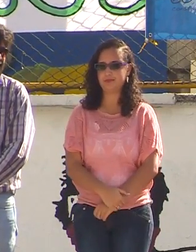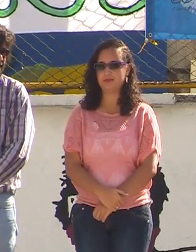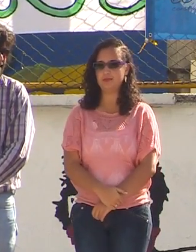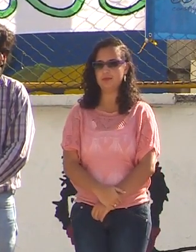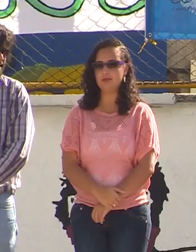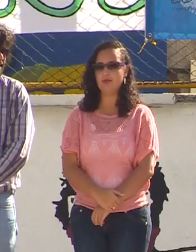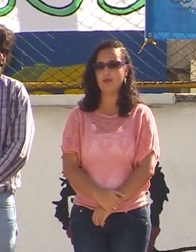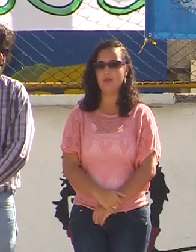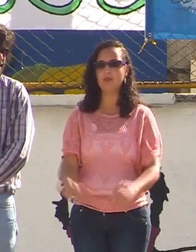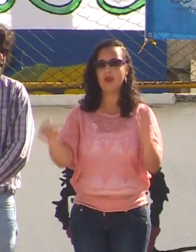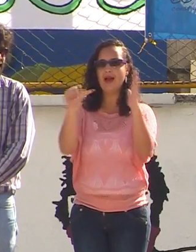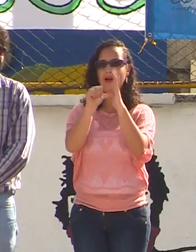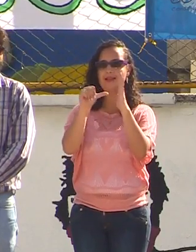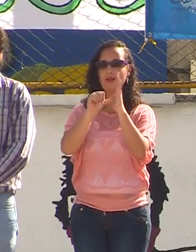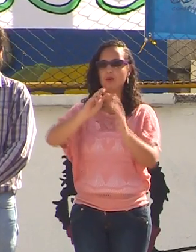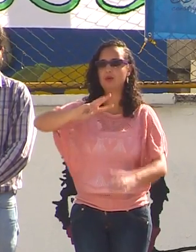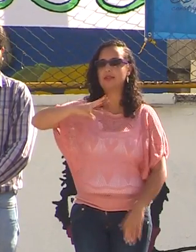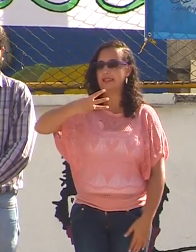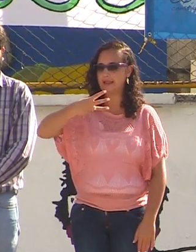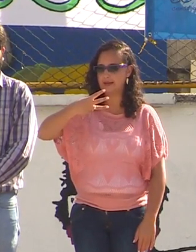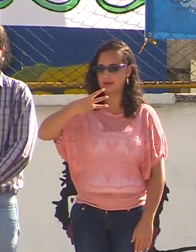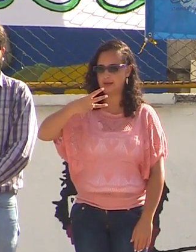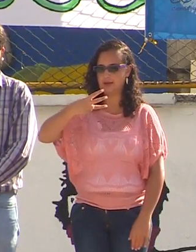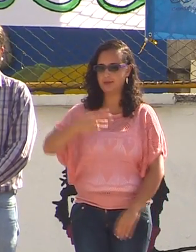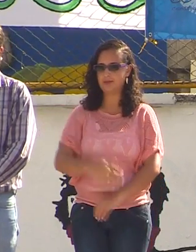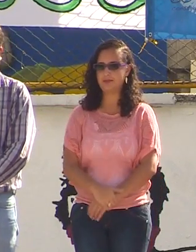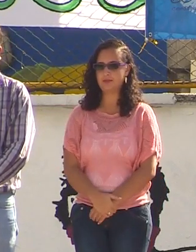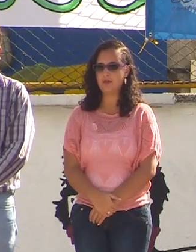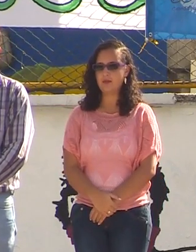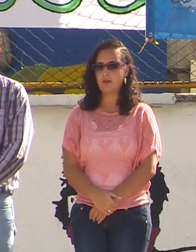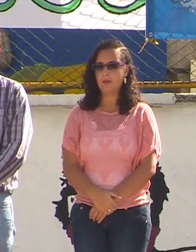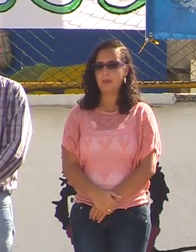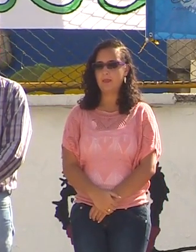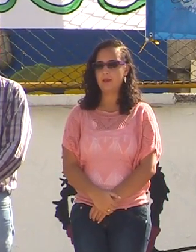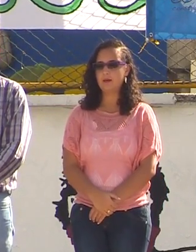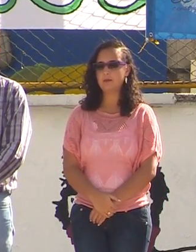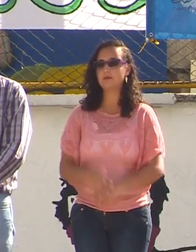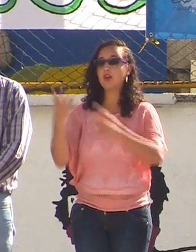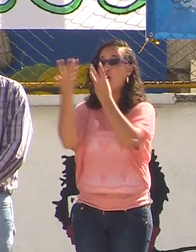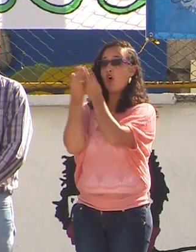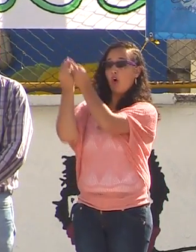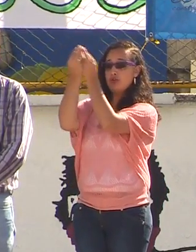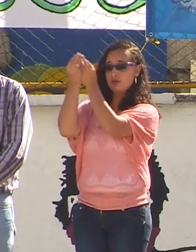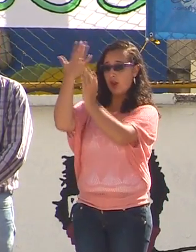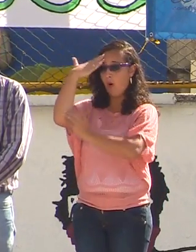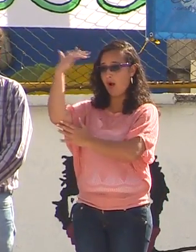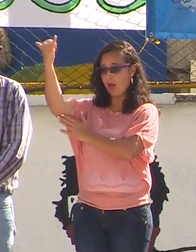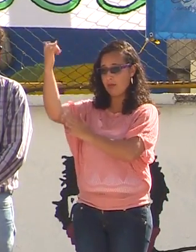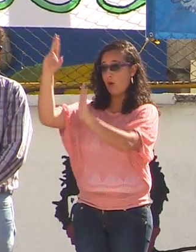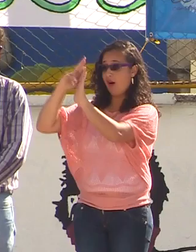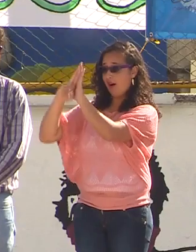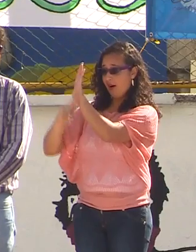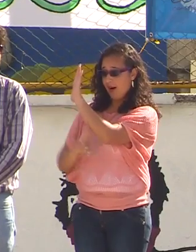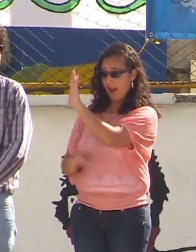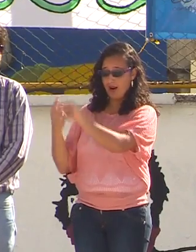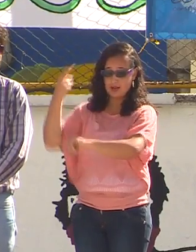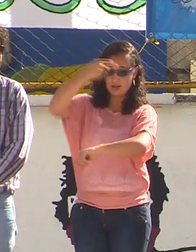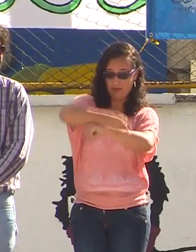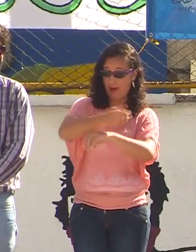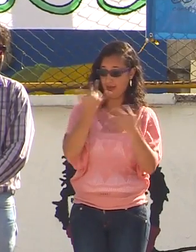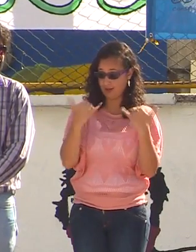Artículo tercero. La reglamentación que expida el Consejo Académico deberá desarrollar